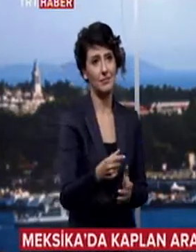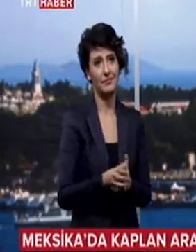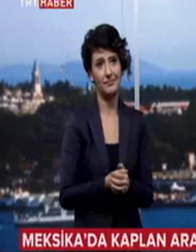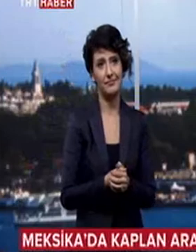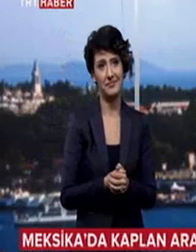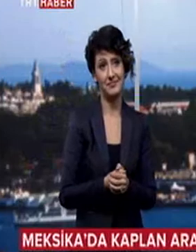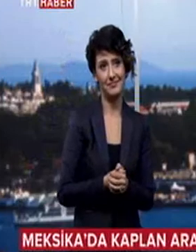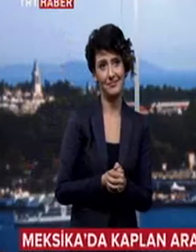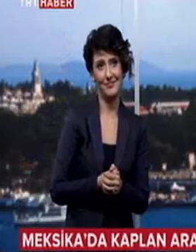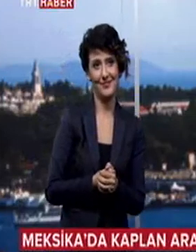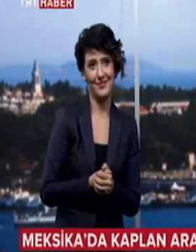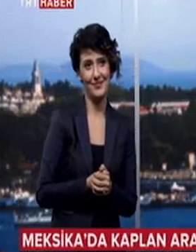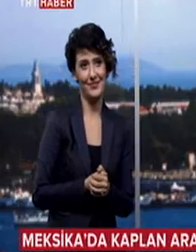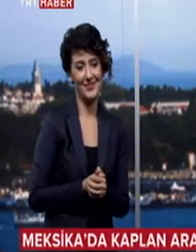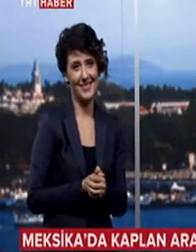istendi.